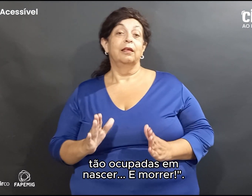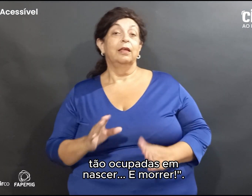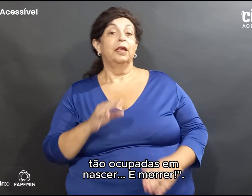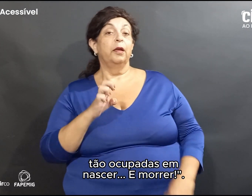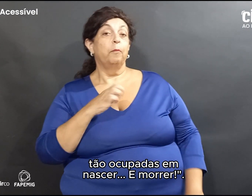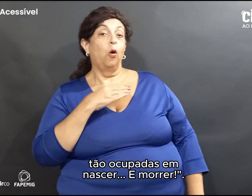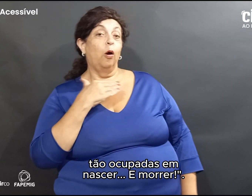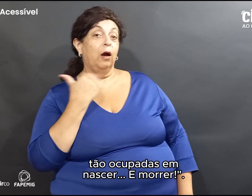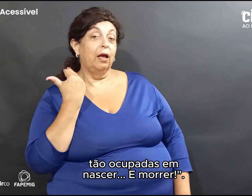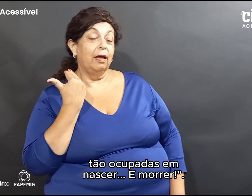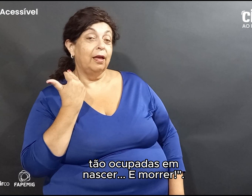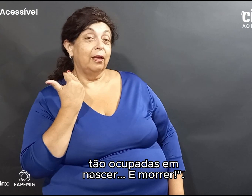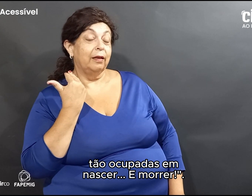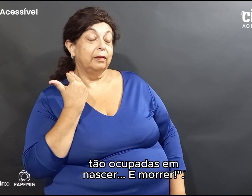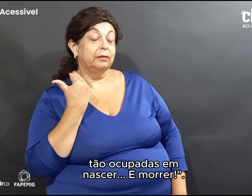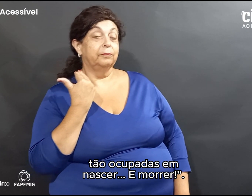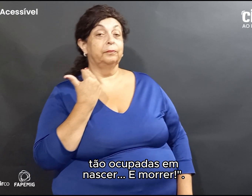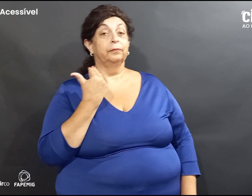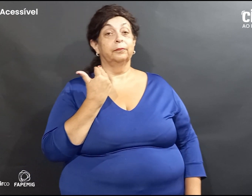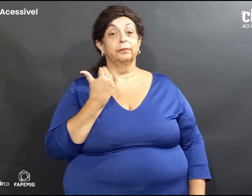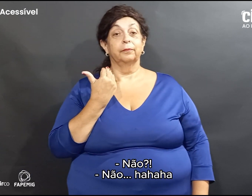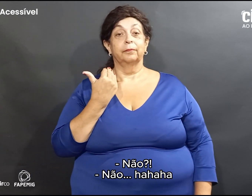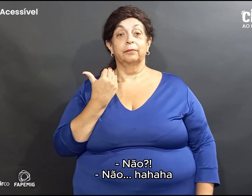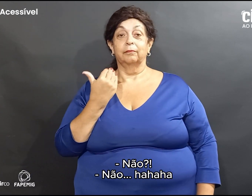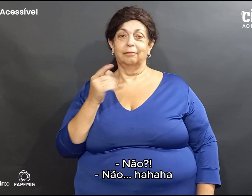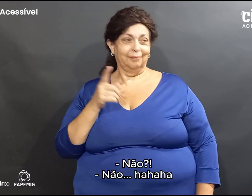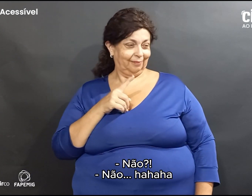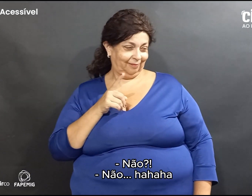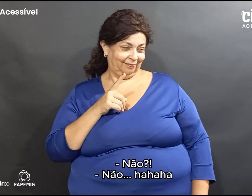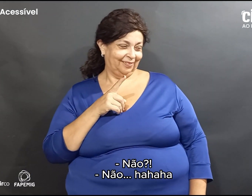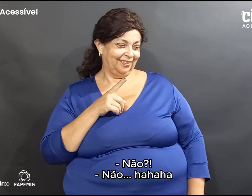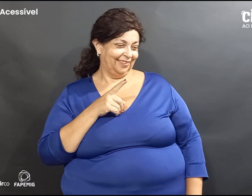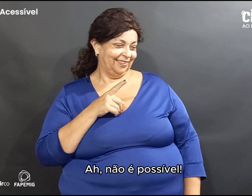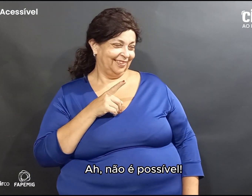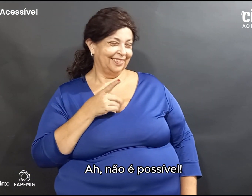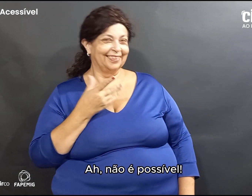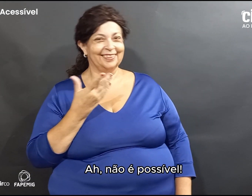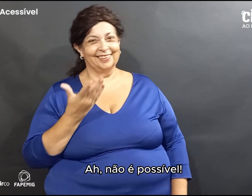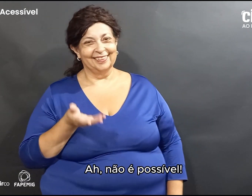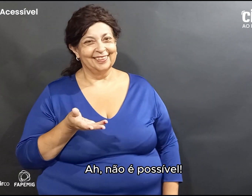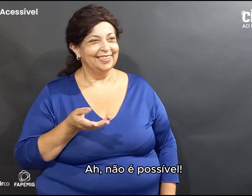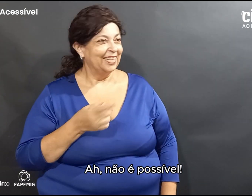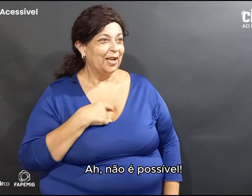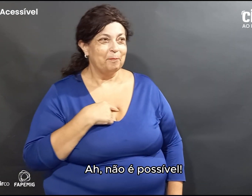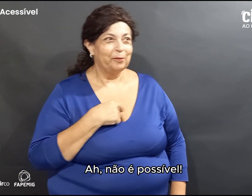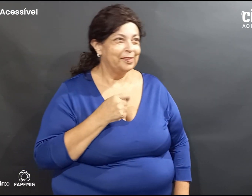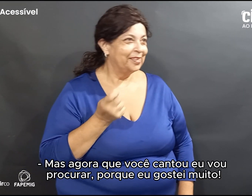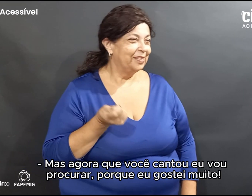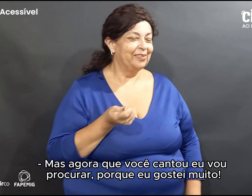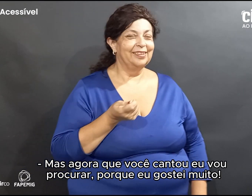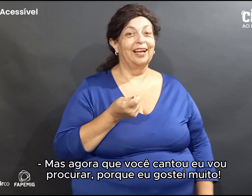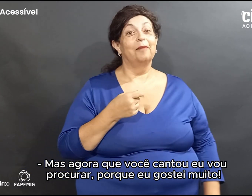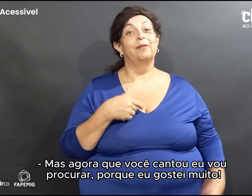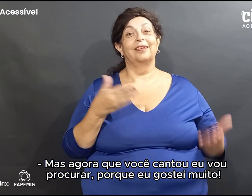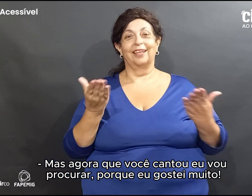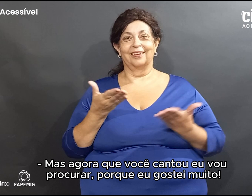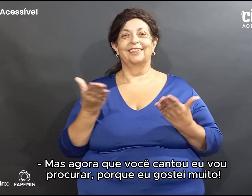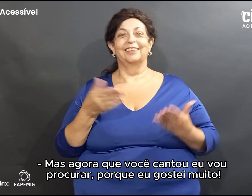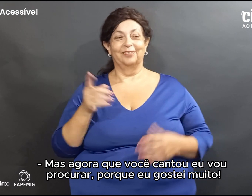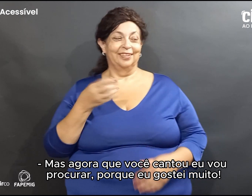e morrer. Não? Não. Ah, não é possível. Não. Mas agora que você cantou, eu vou procurar